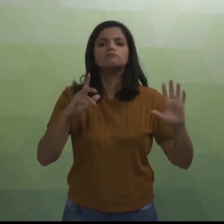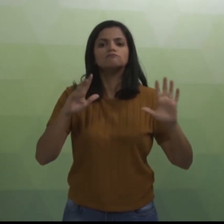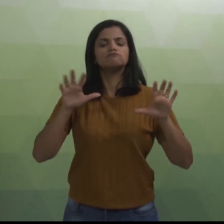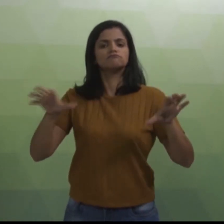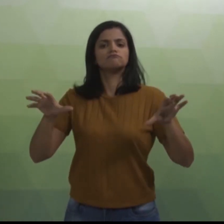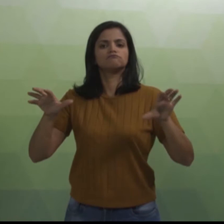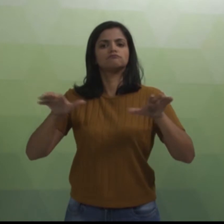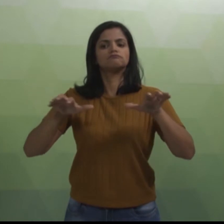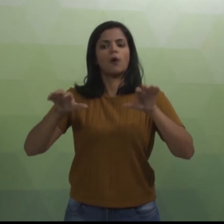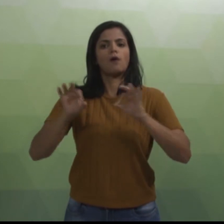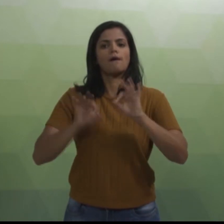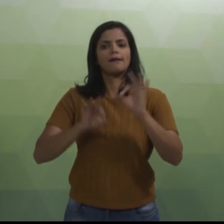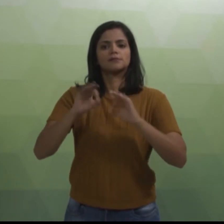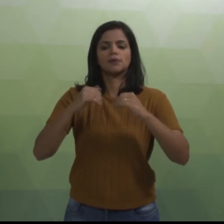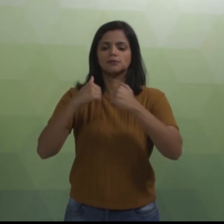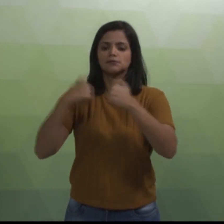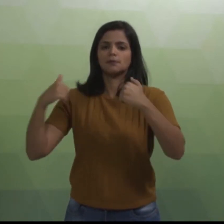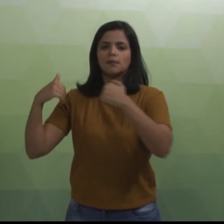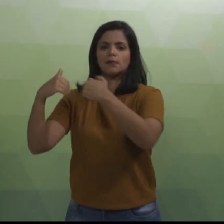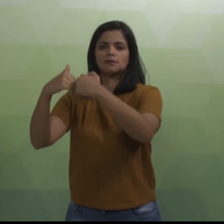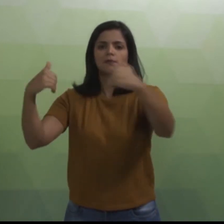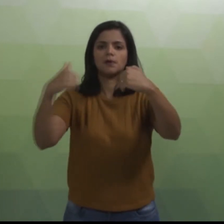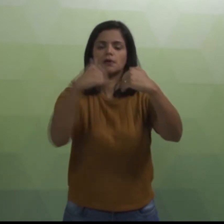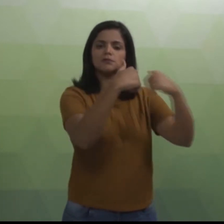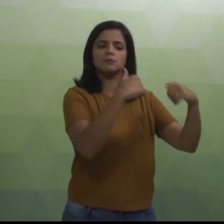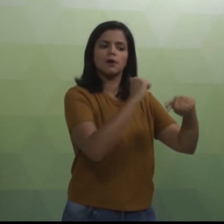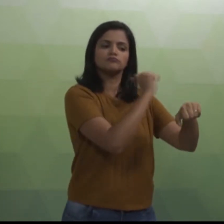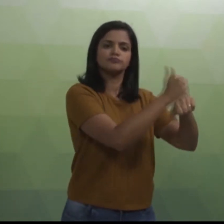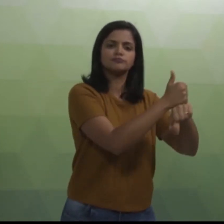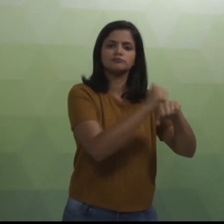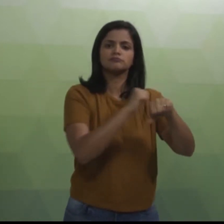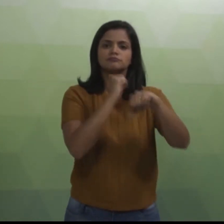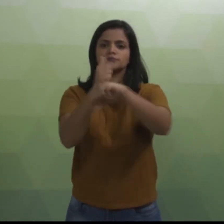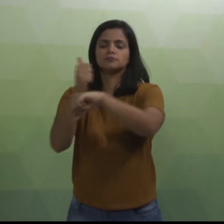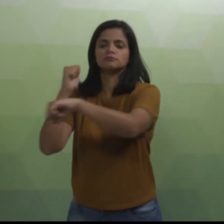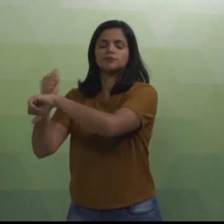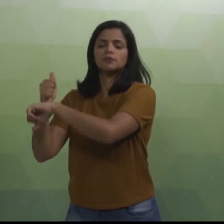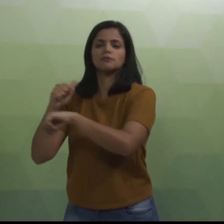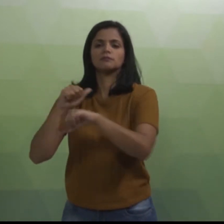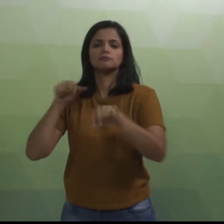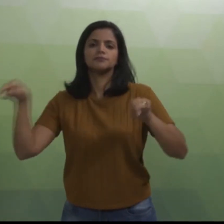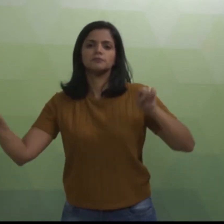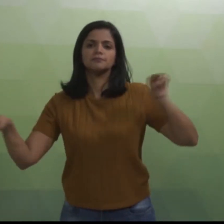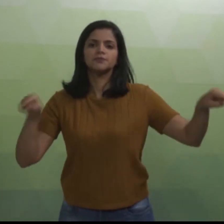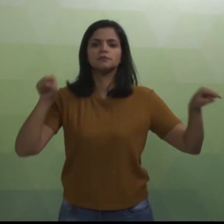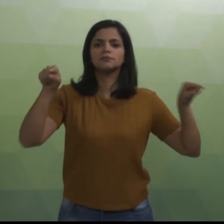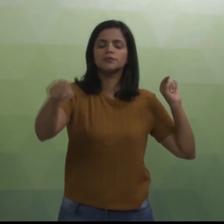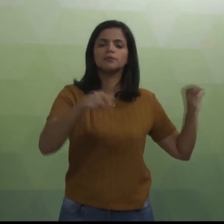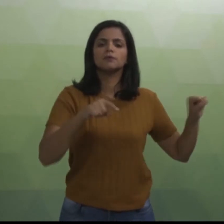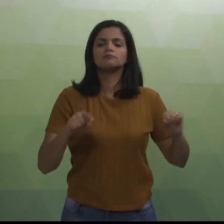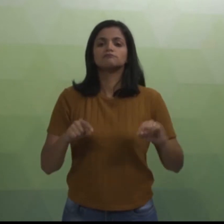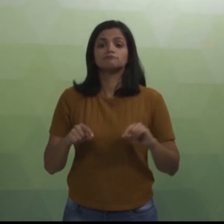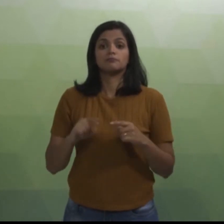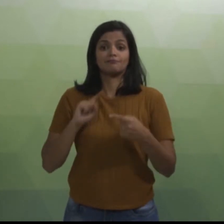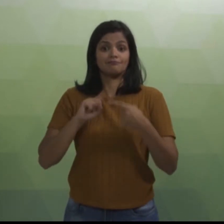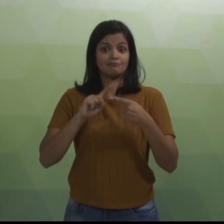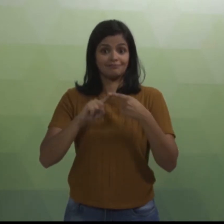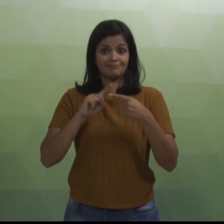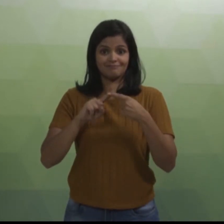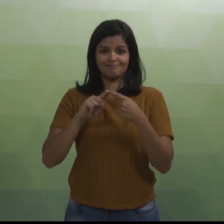Não pode ser aleatório, não. Tem uma marcação, tem que ter uma organização espacial, cada referente no seu local, de